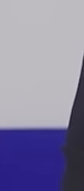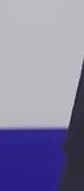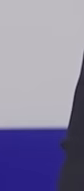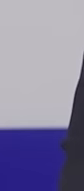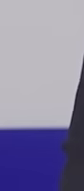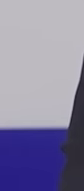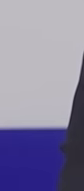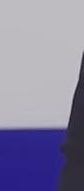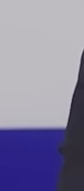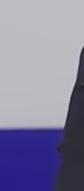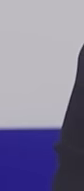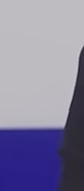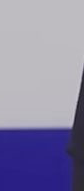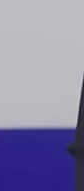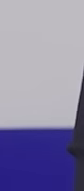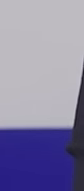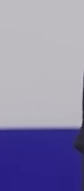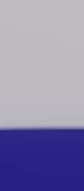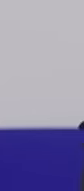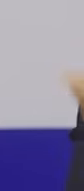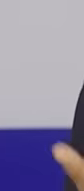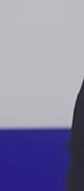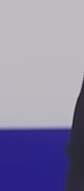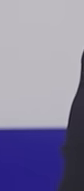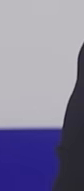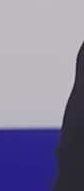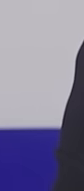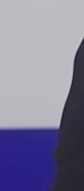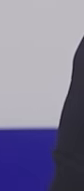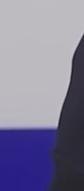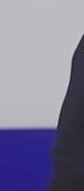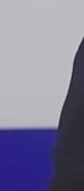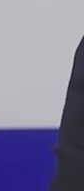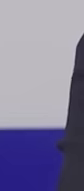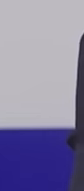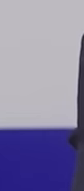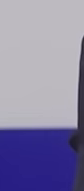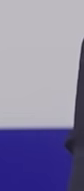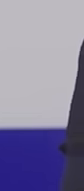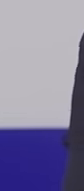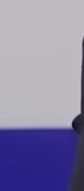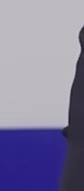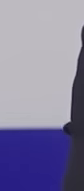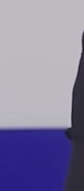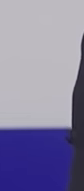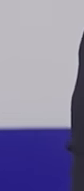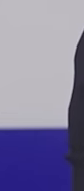지금은 우리 국민들께서 정말로 죽을 지경이라고 하십니다.